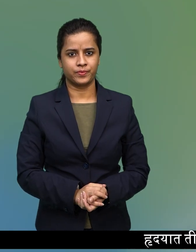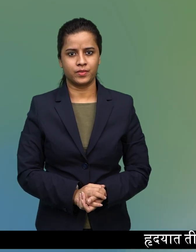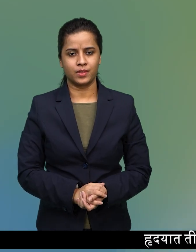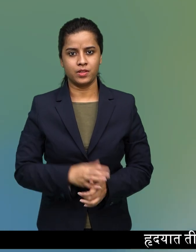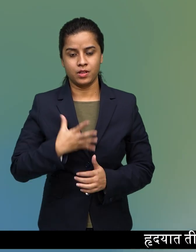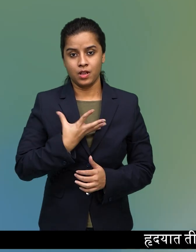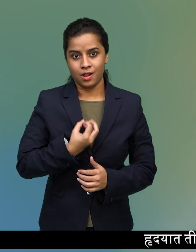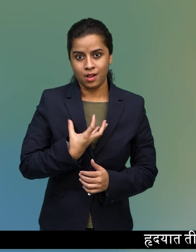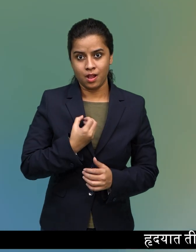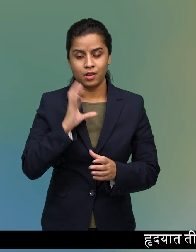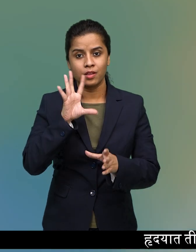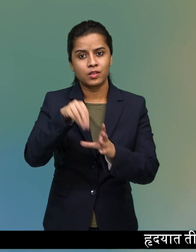हृदयात 3 प्रकारच्या झडपा असतात.